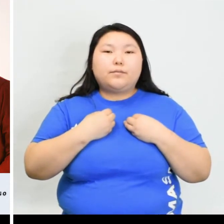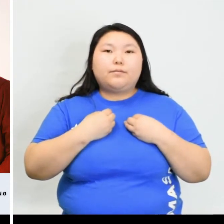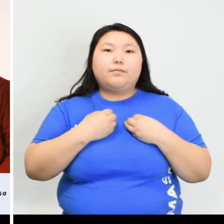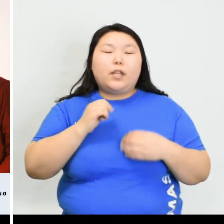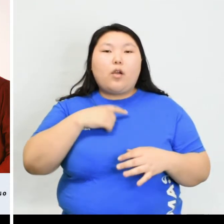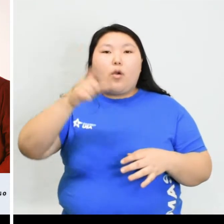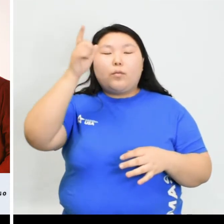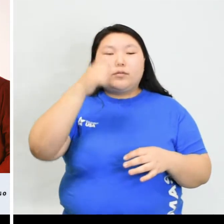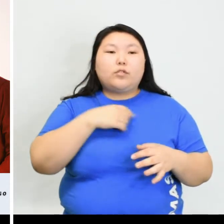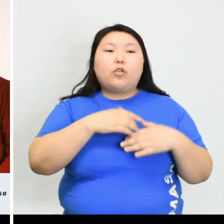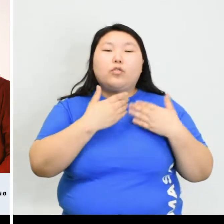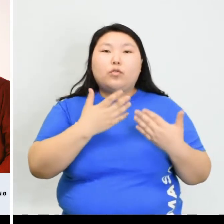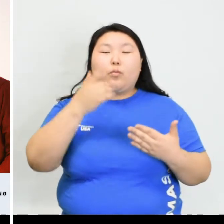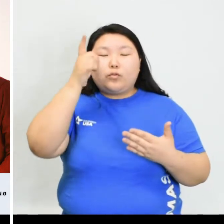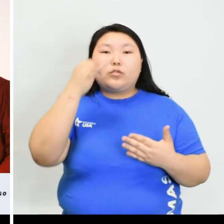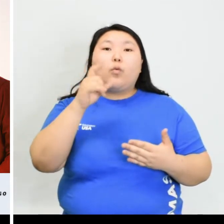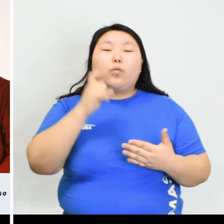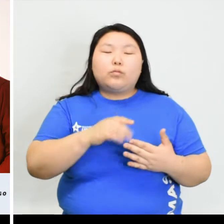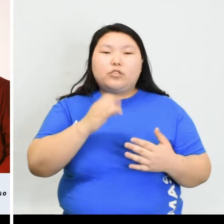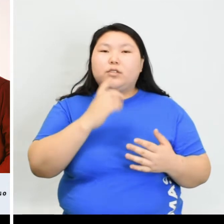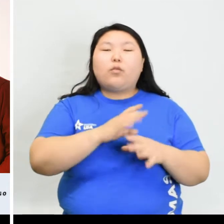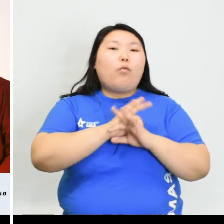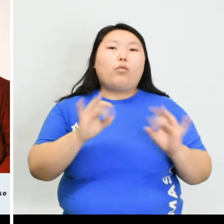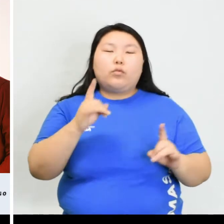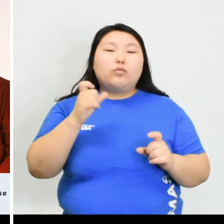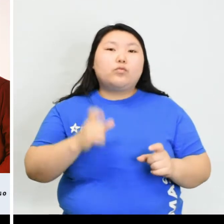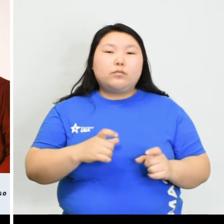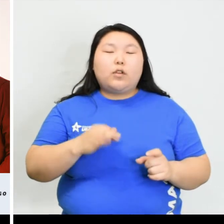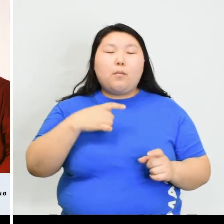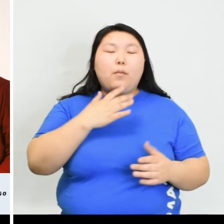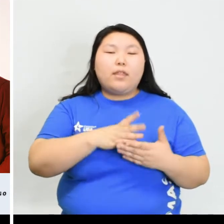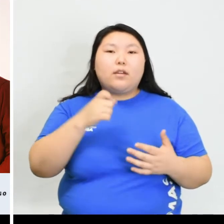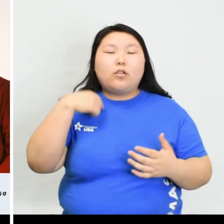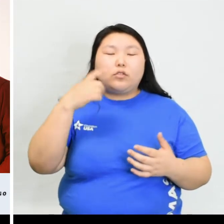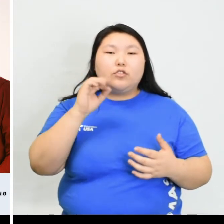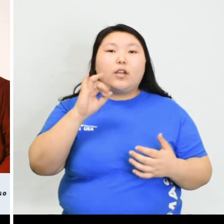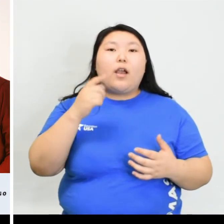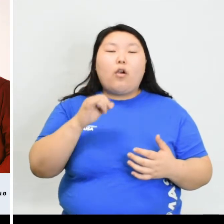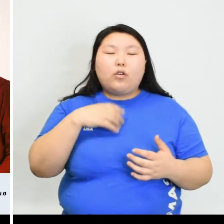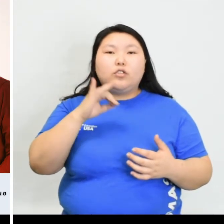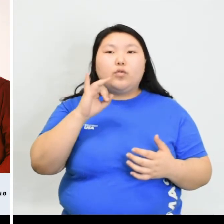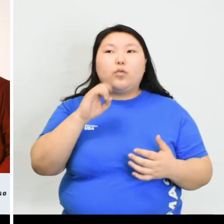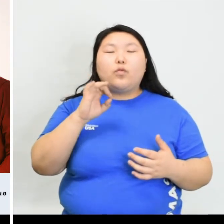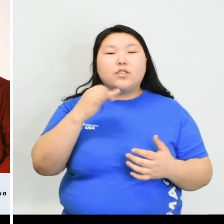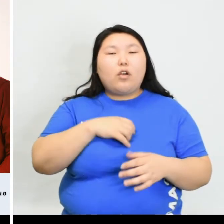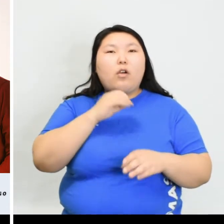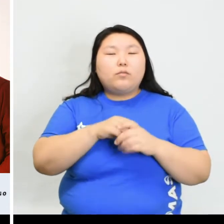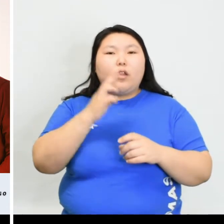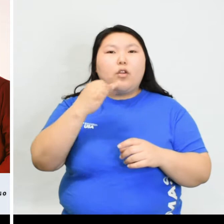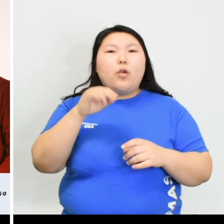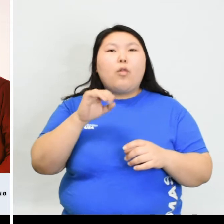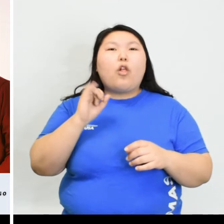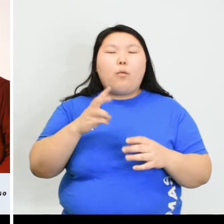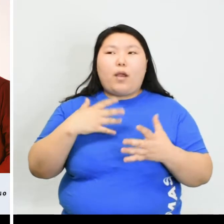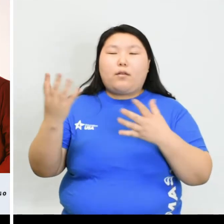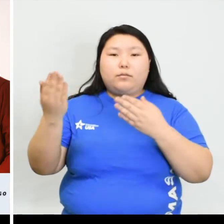тэгээд боловсролтой хүн гэдэг чинь шал өөр хоёр юу юм бэлэл гэж би ойлгосон. Чикагод ууш University of Chicagoд орол тэгэл диплом